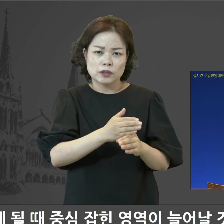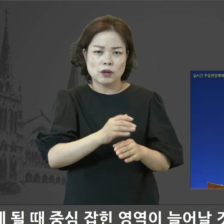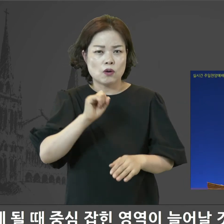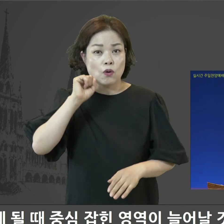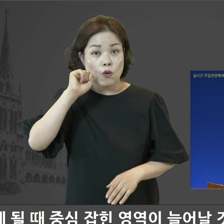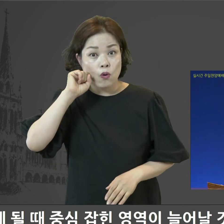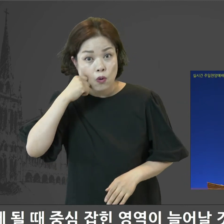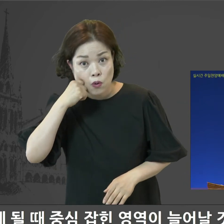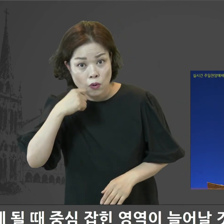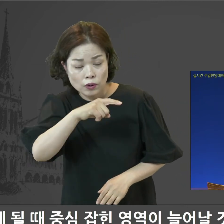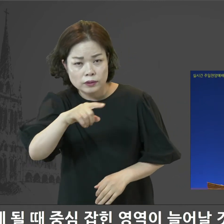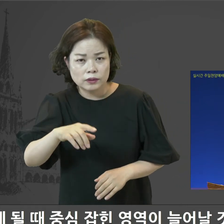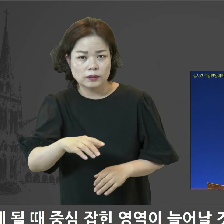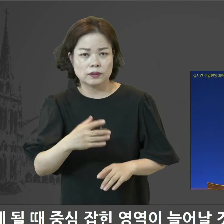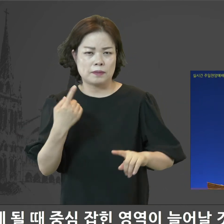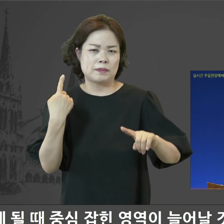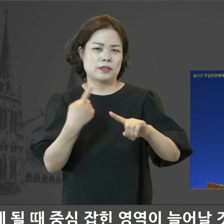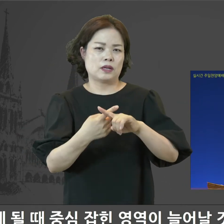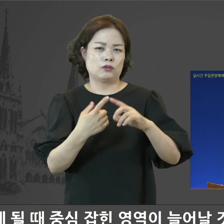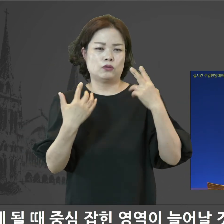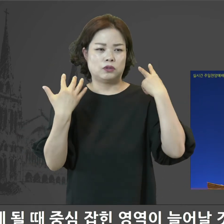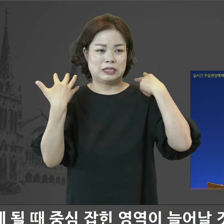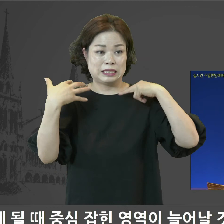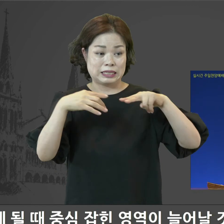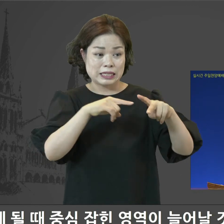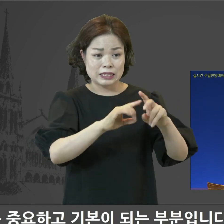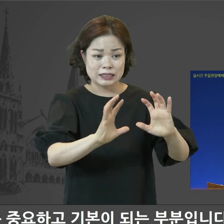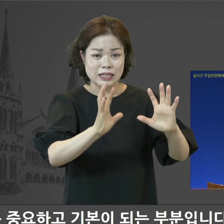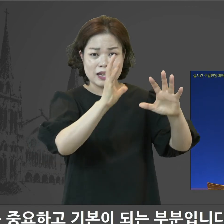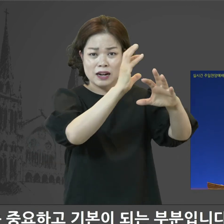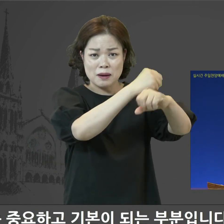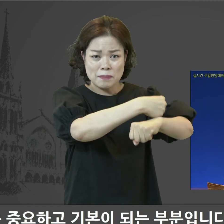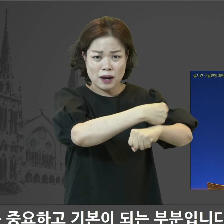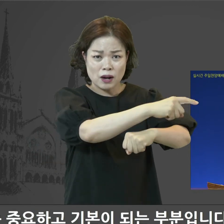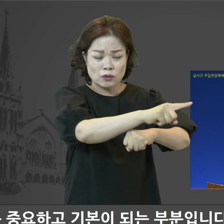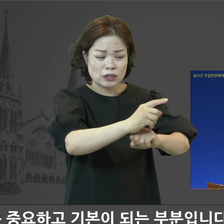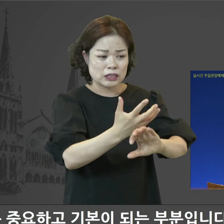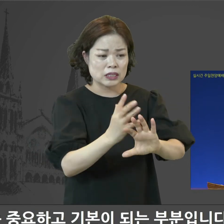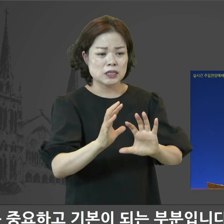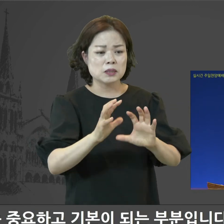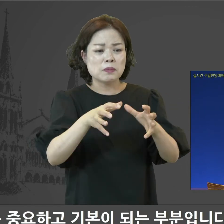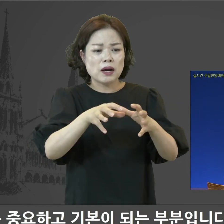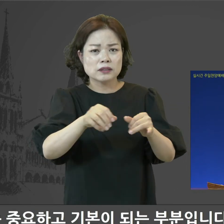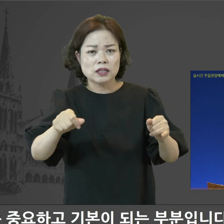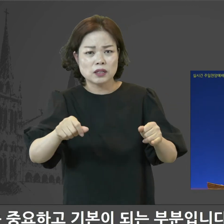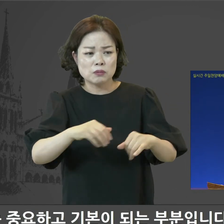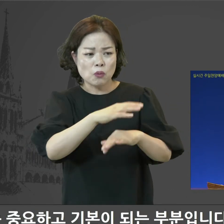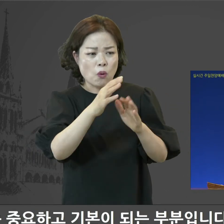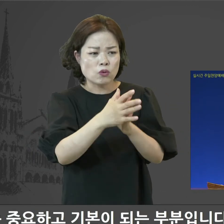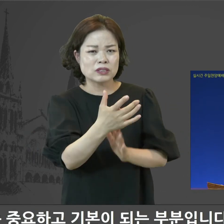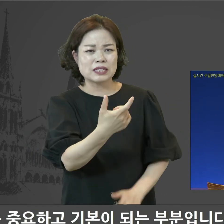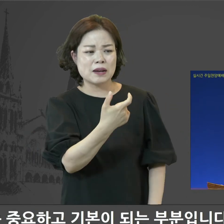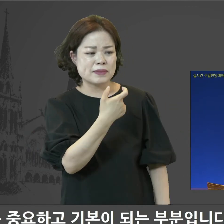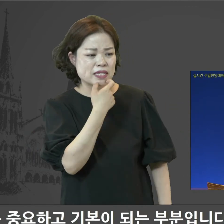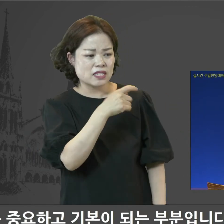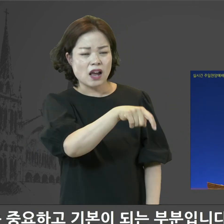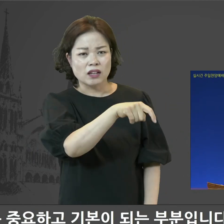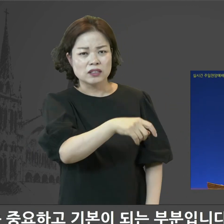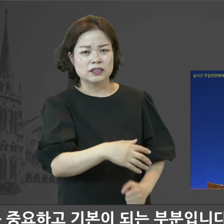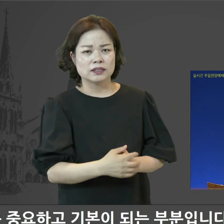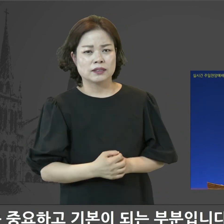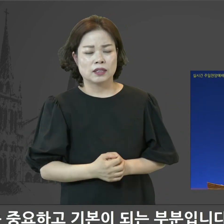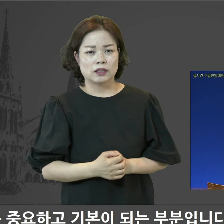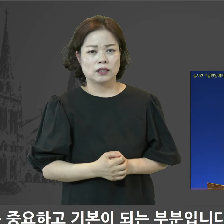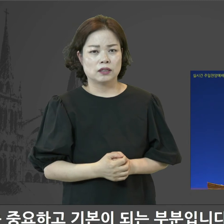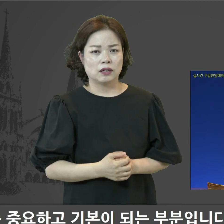다니엘도 마찬가지였을 것 같아요. 나라가 망하고 이방 땅에서 모든 사람들이 싫어하는 그 땅에서